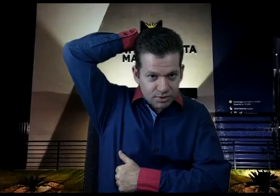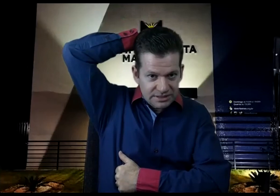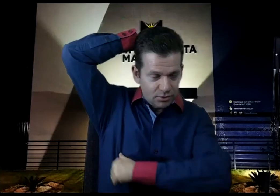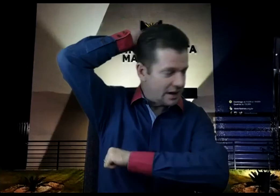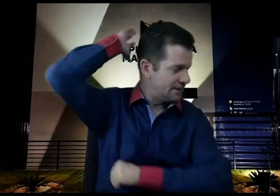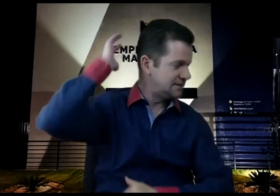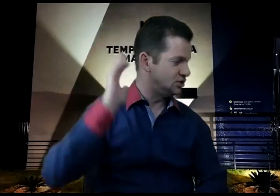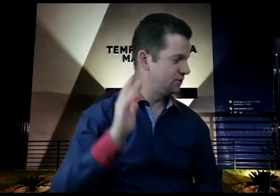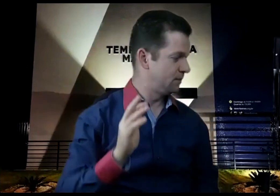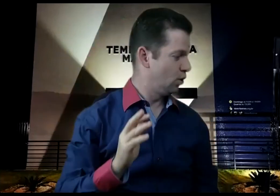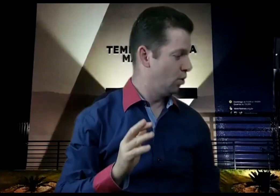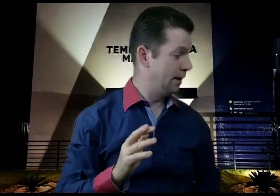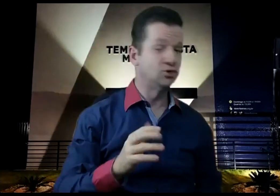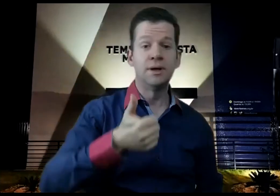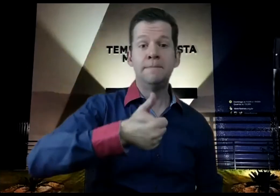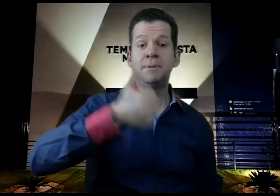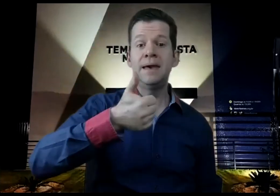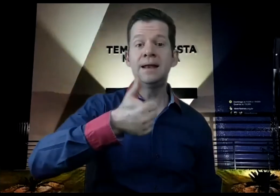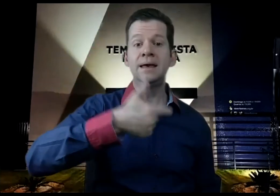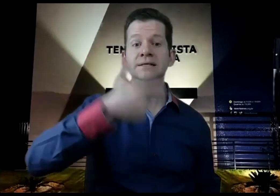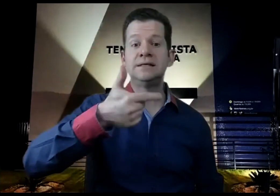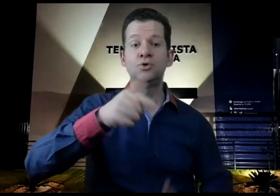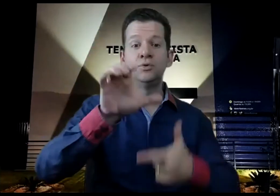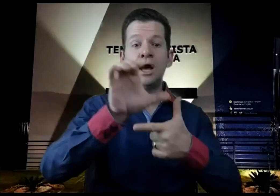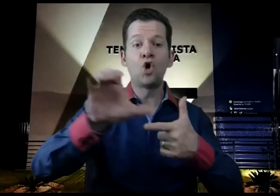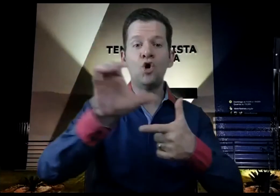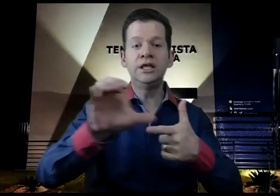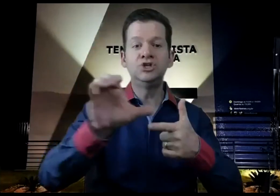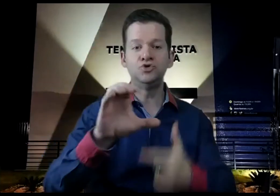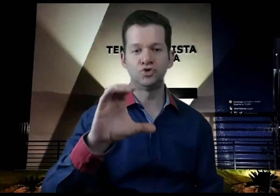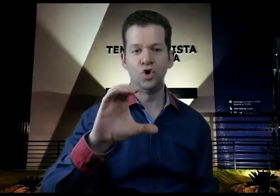cima do capacete. Romanos. 1ª e 2ª Coríntios.